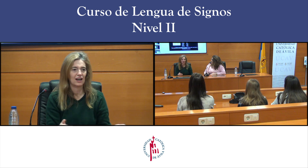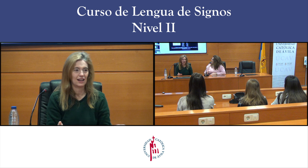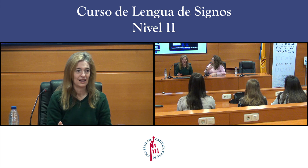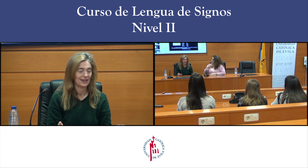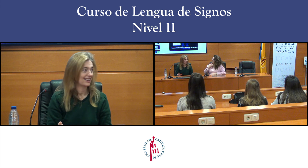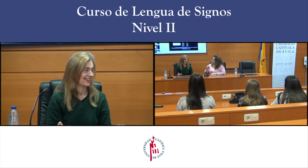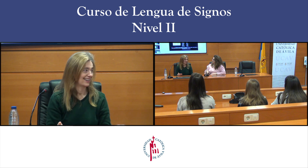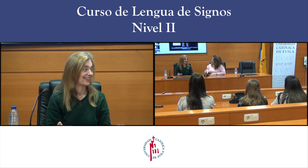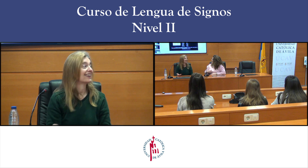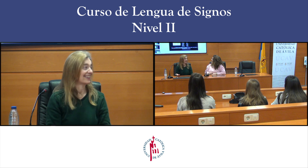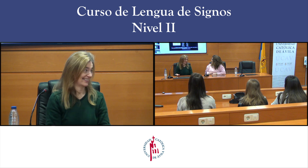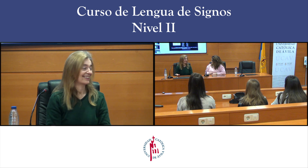Este es el verbo apetecer